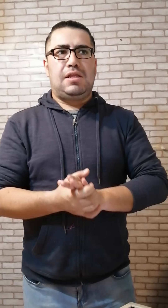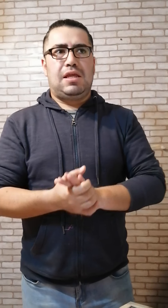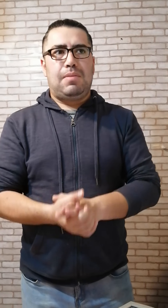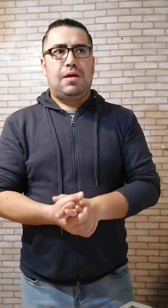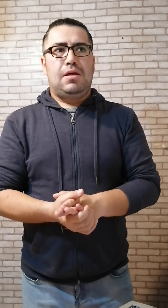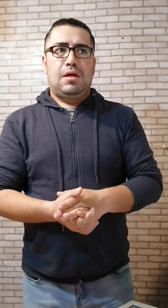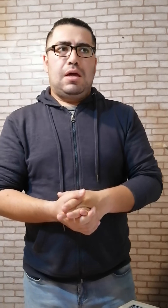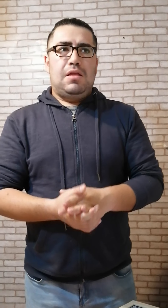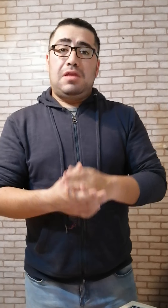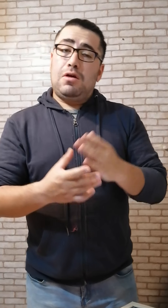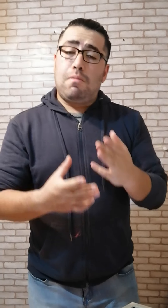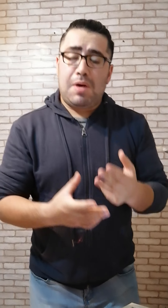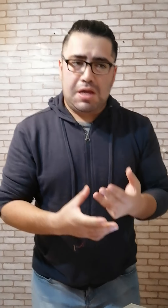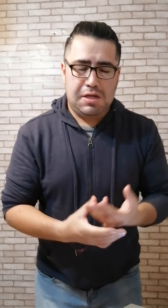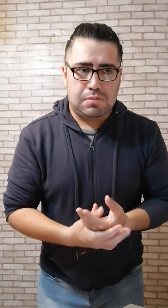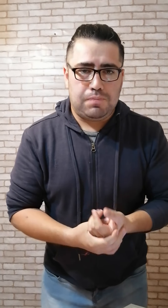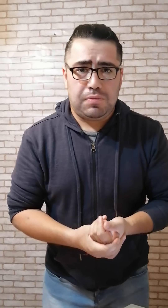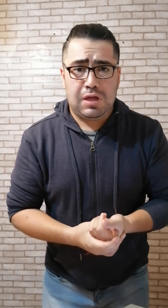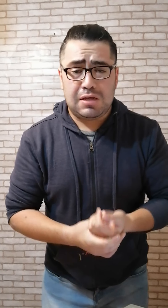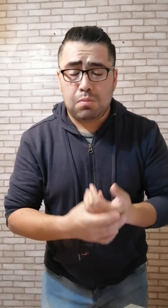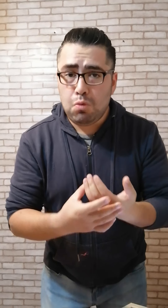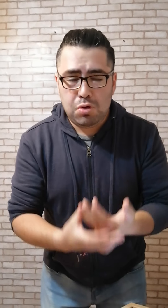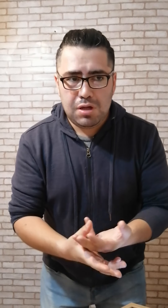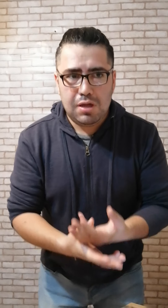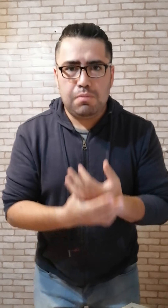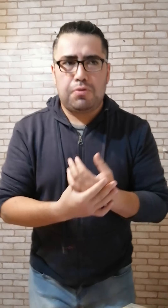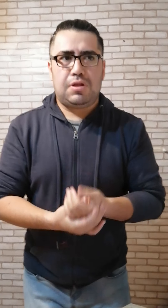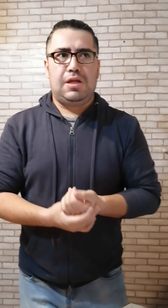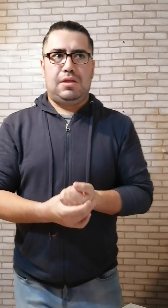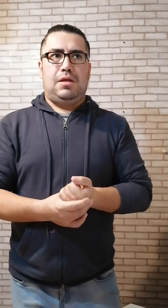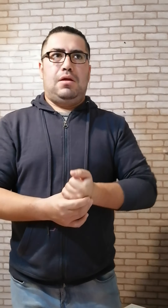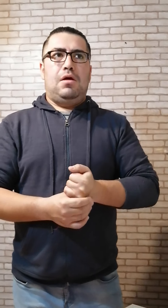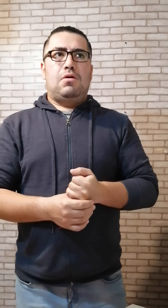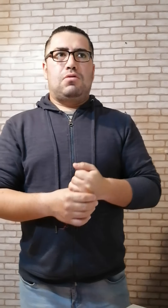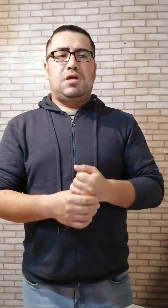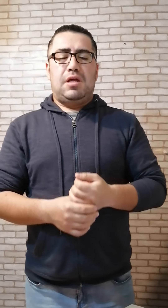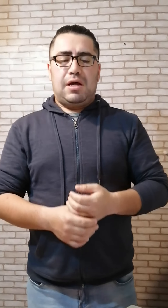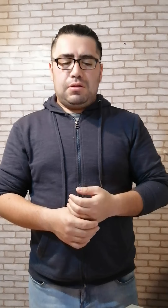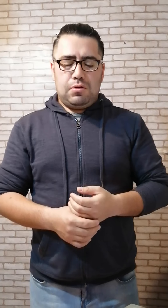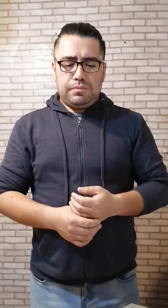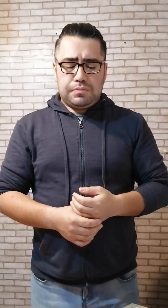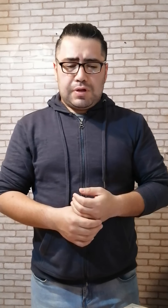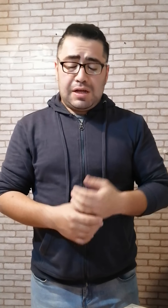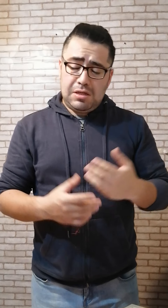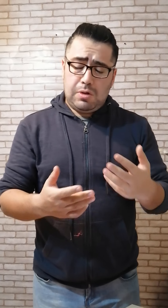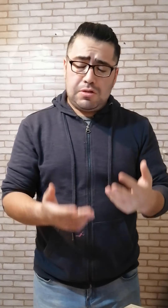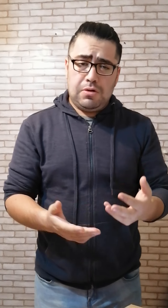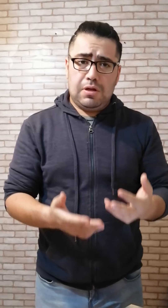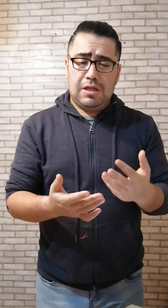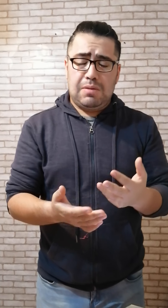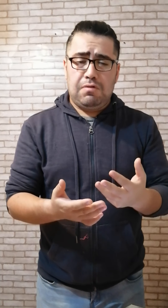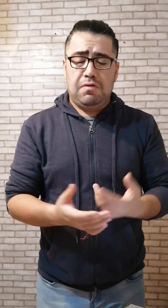tema del compañerismo que es muy importante considerando que la situación que estamos viviendo